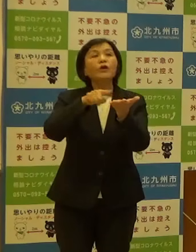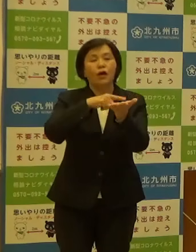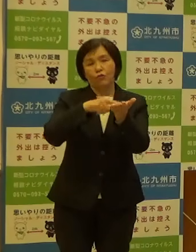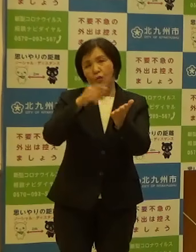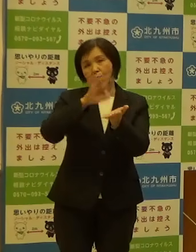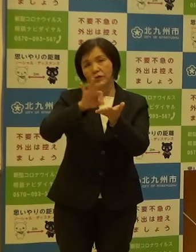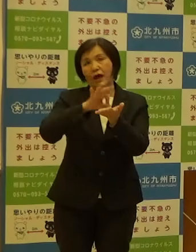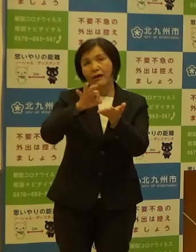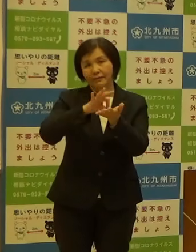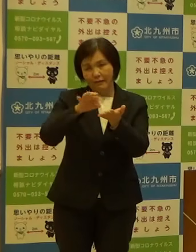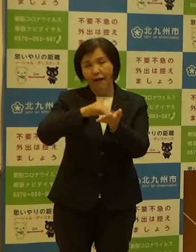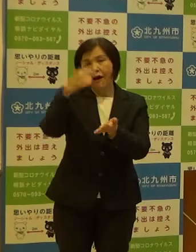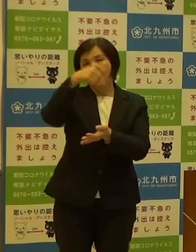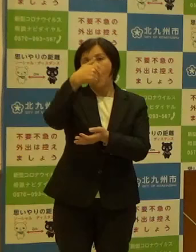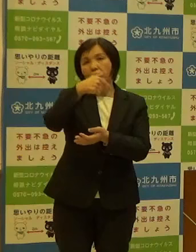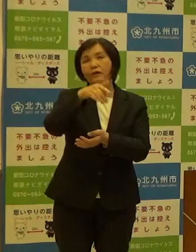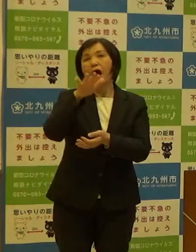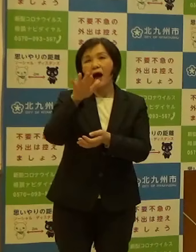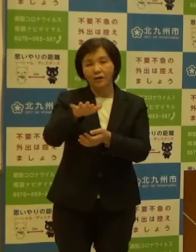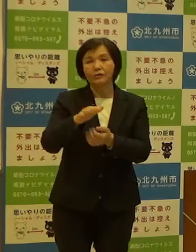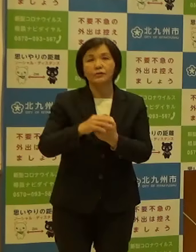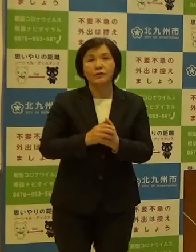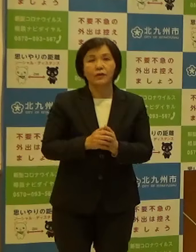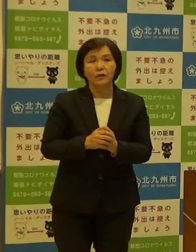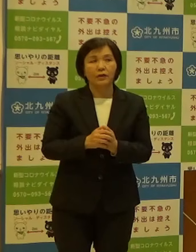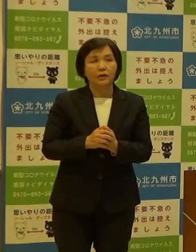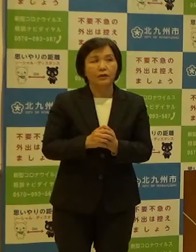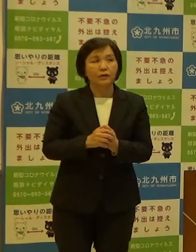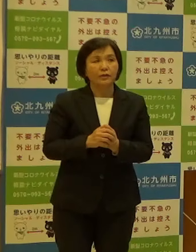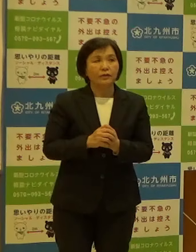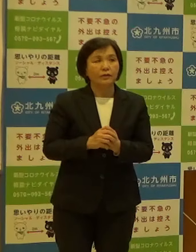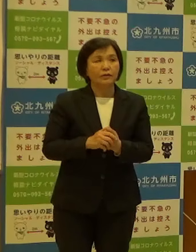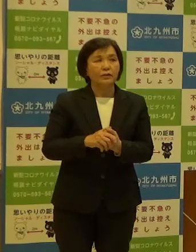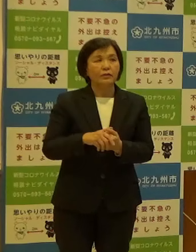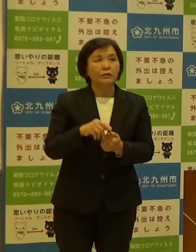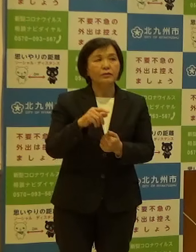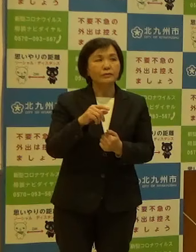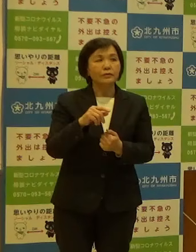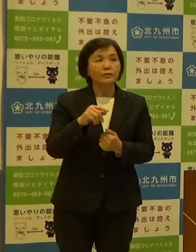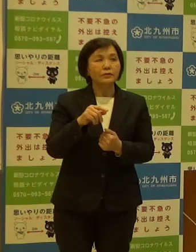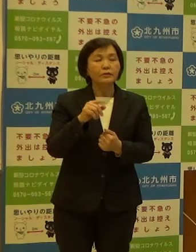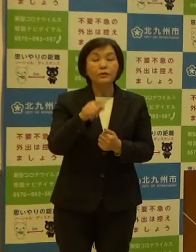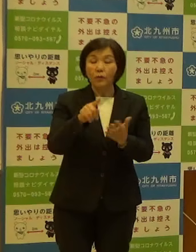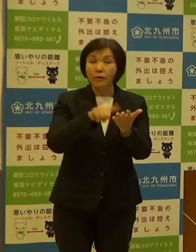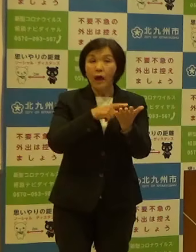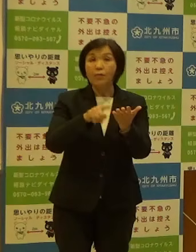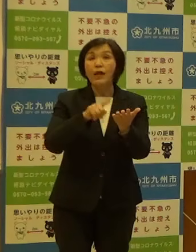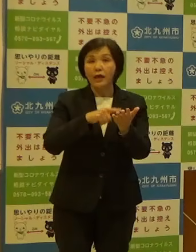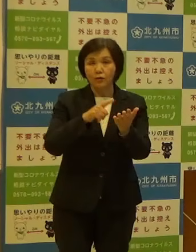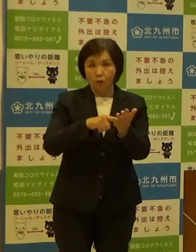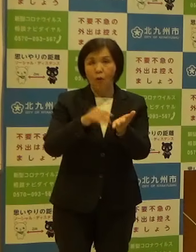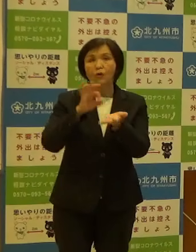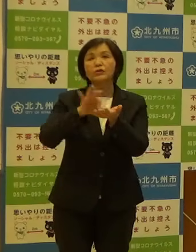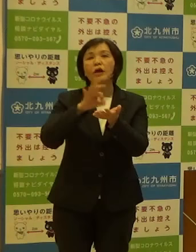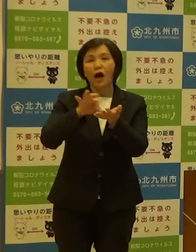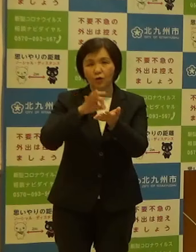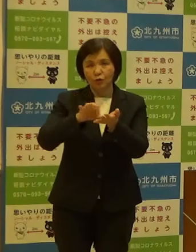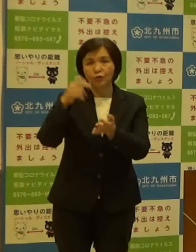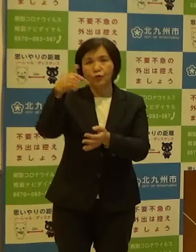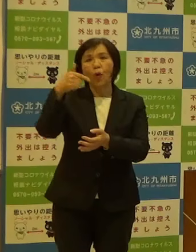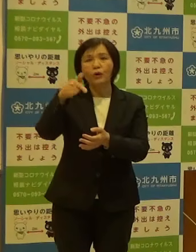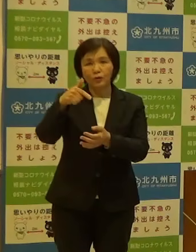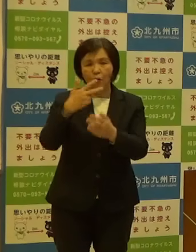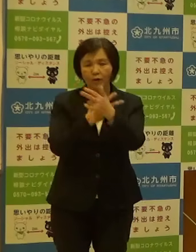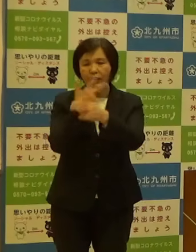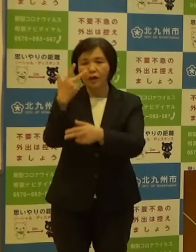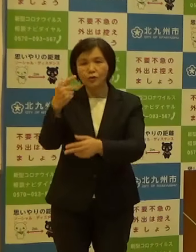配備するということに政府33億ほどを計画しているんですけれども、そういうタブレット導入とか九州市ではどうお考え